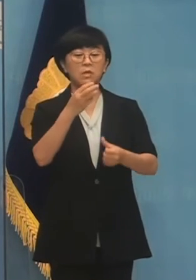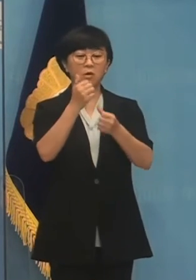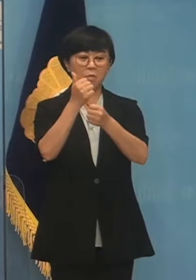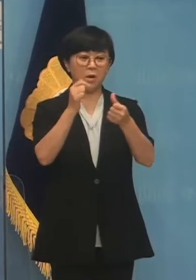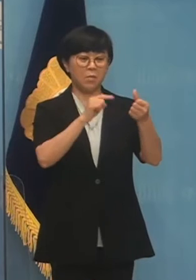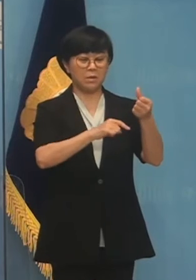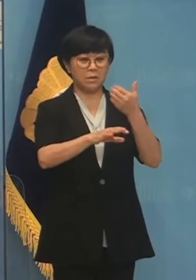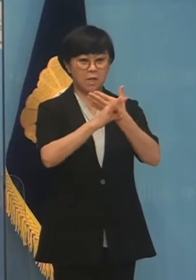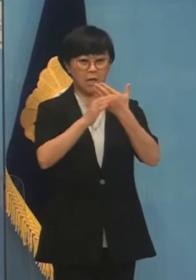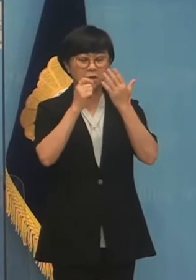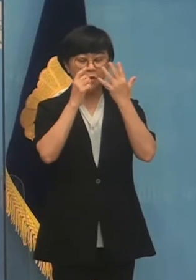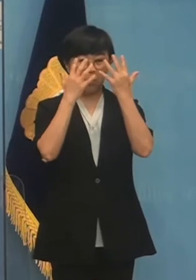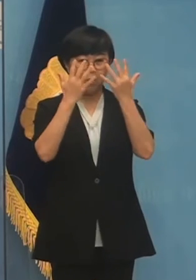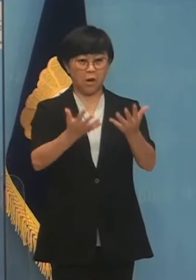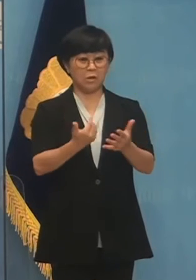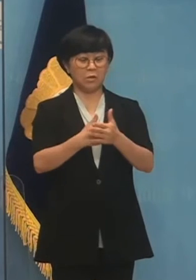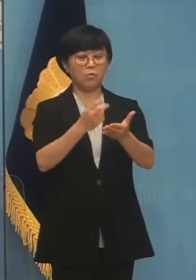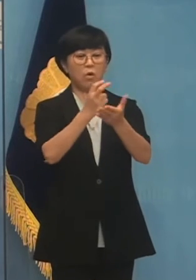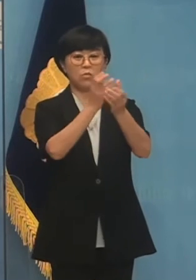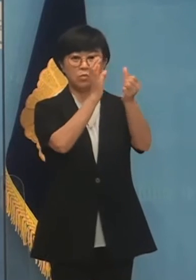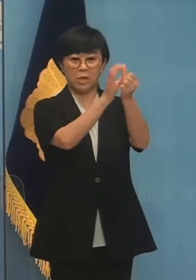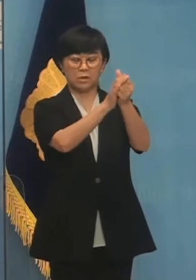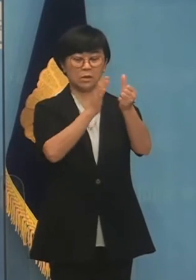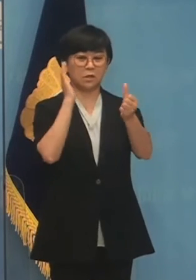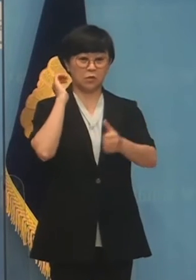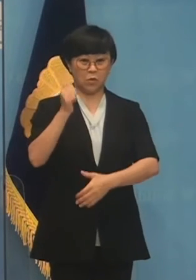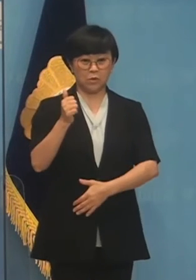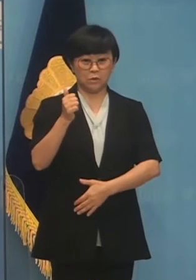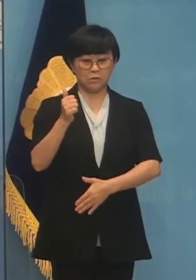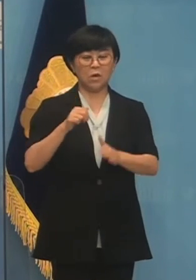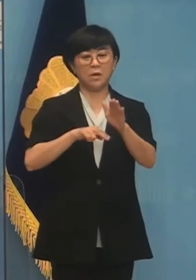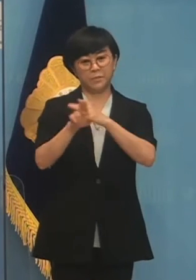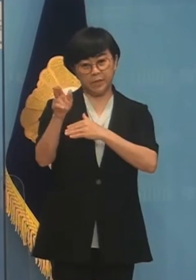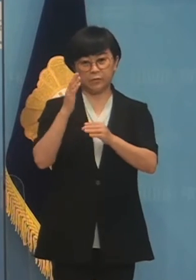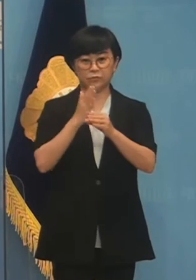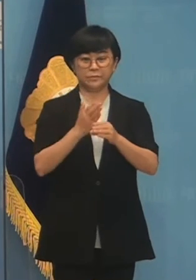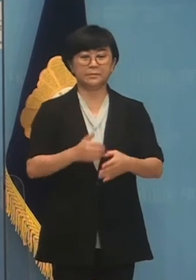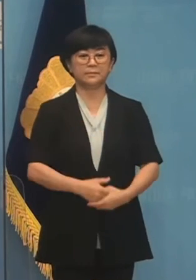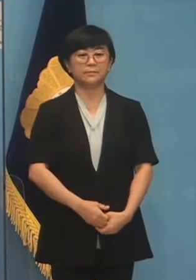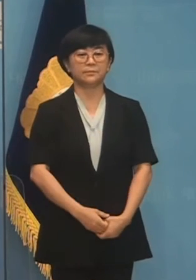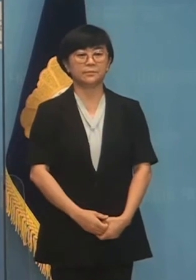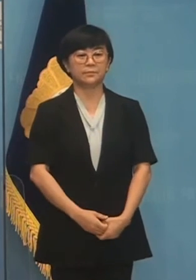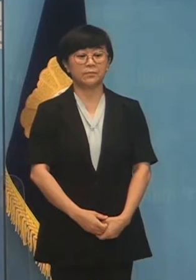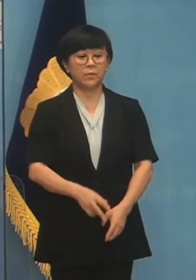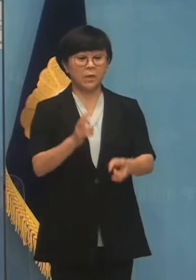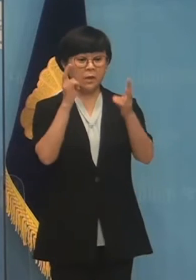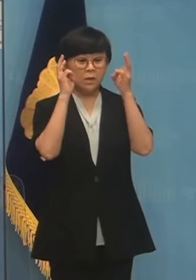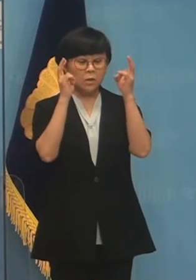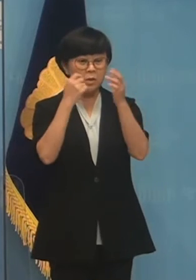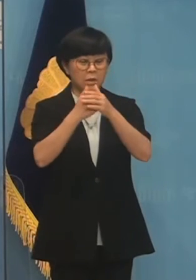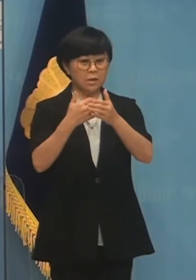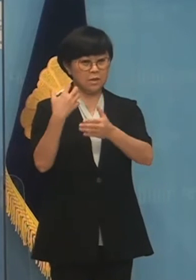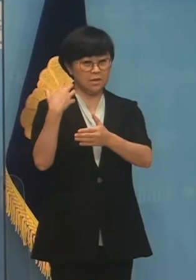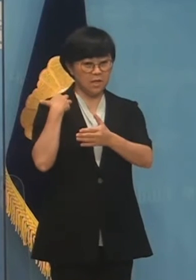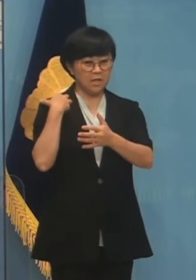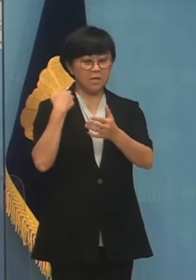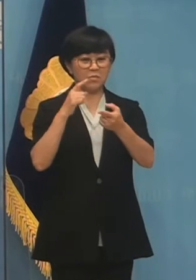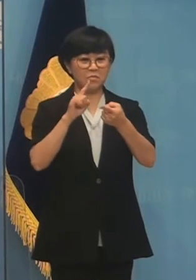가석방을 법무부에 외주하면서 대통령은 책임을 회피했습니다. 기업의 책임을 흐리게